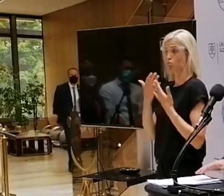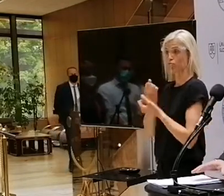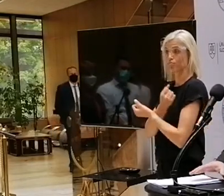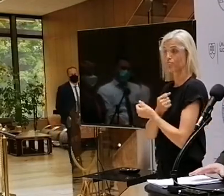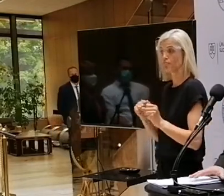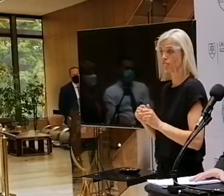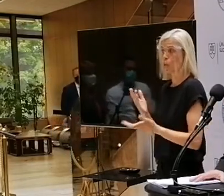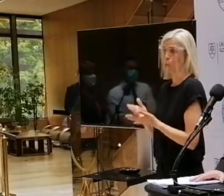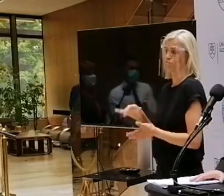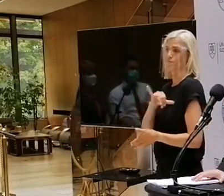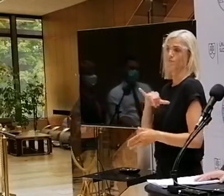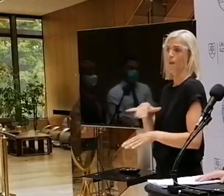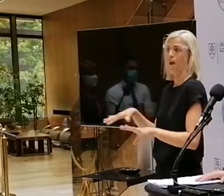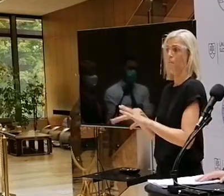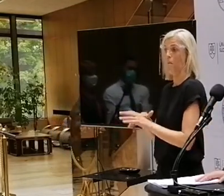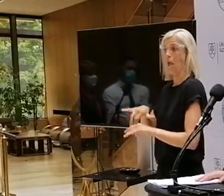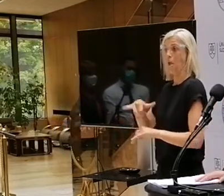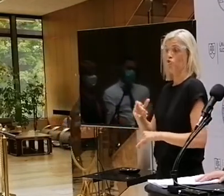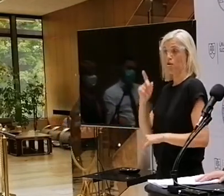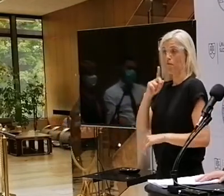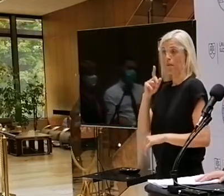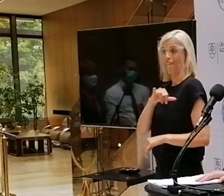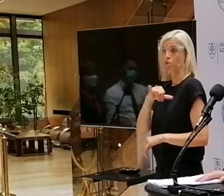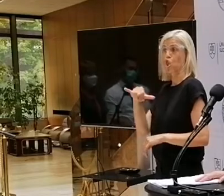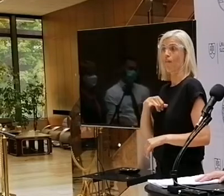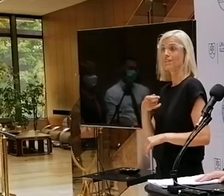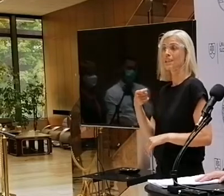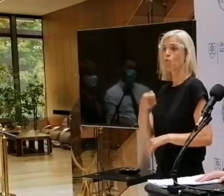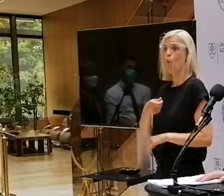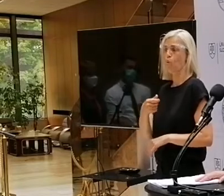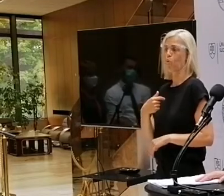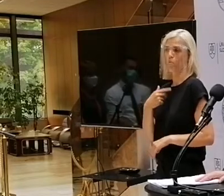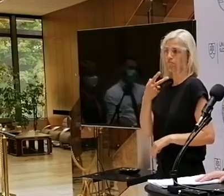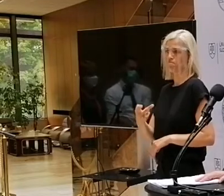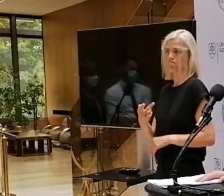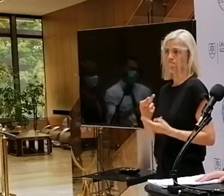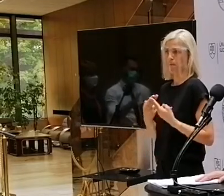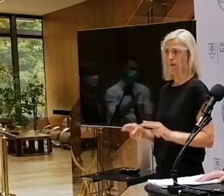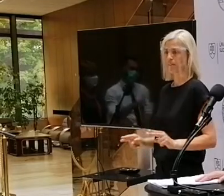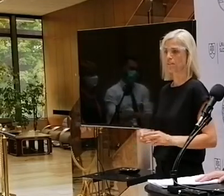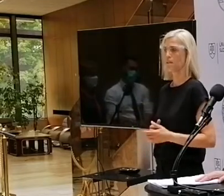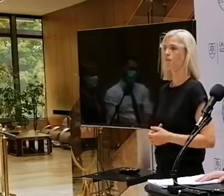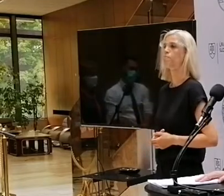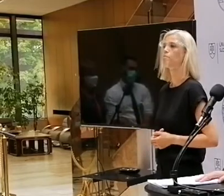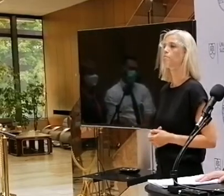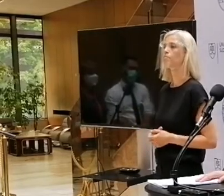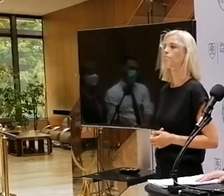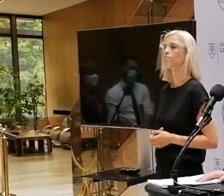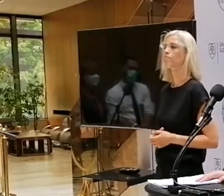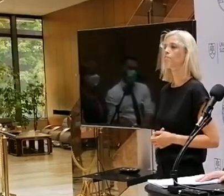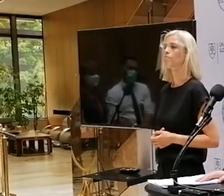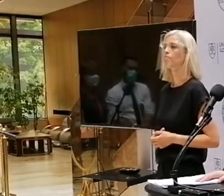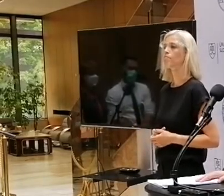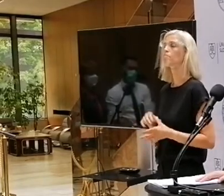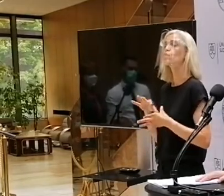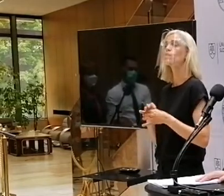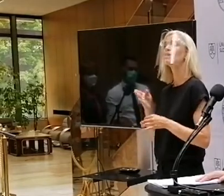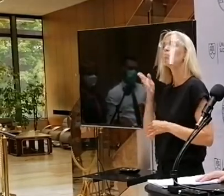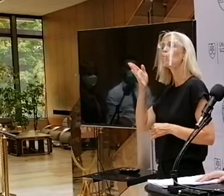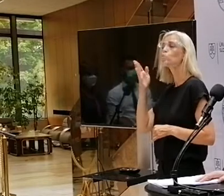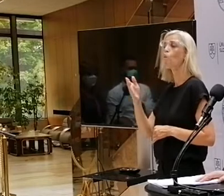samopracovať, by mala matka poberať vdovský dôchodok. V budúcnosti nejaké systémové riešenie teda je možné, keď bude viac